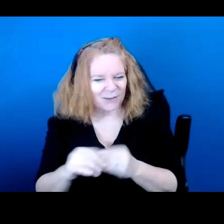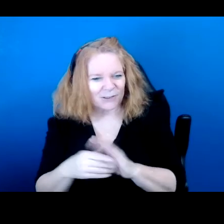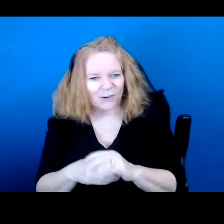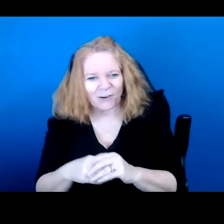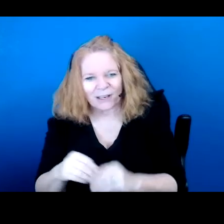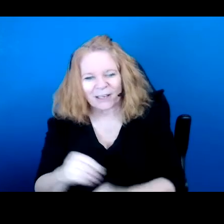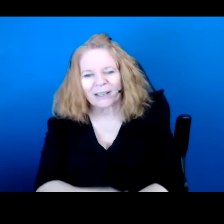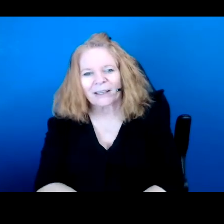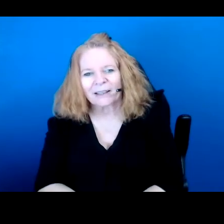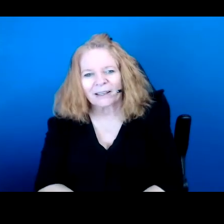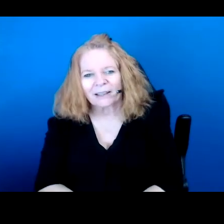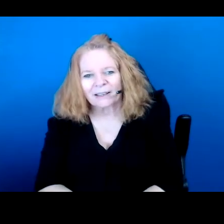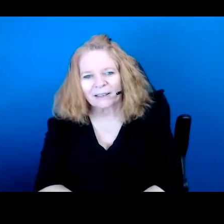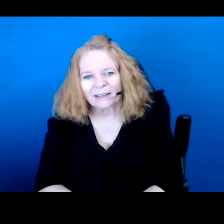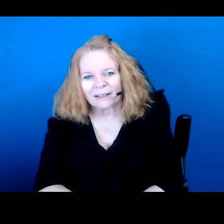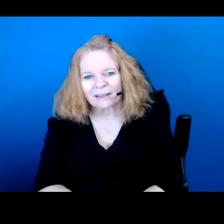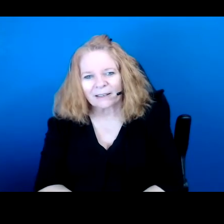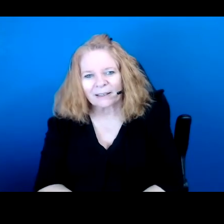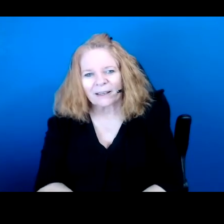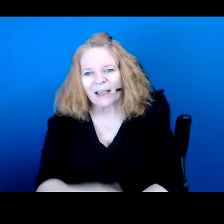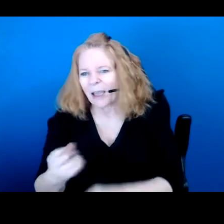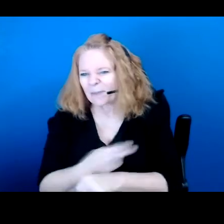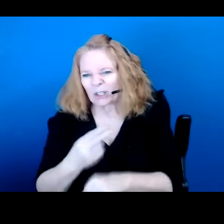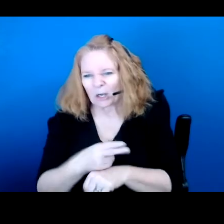él sabe hacer magia